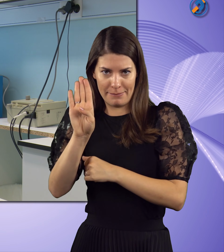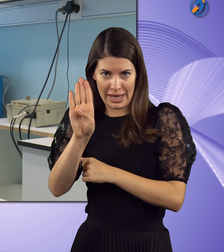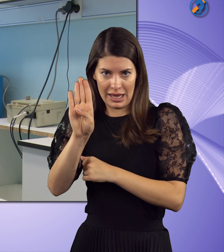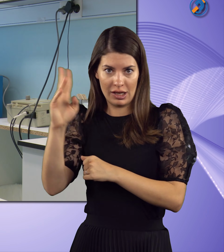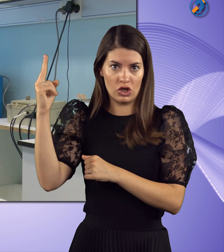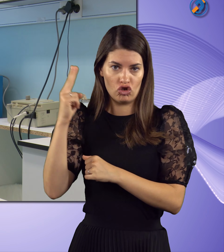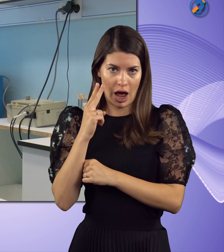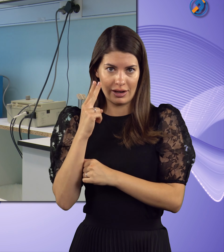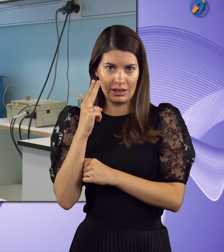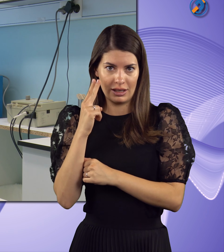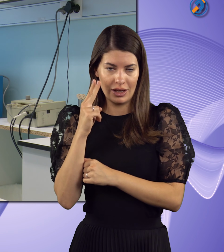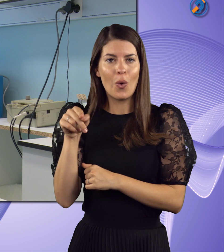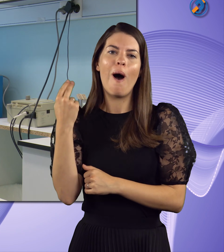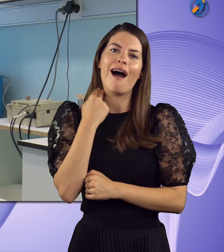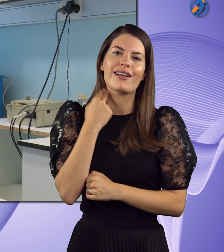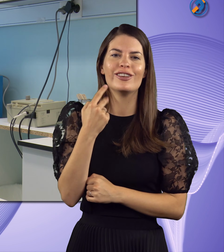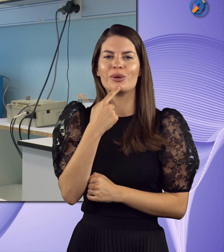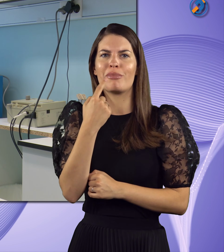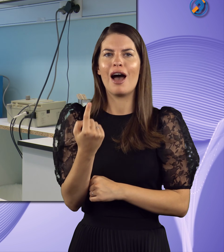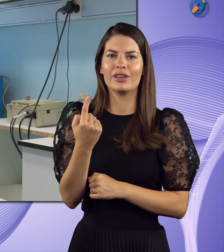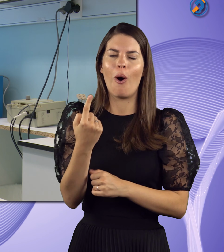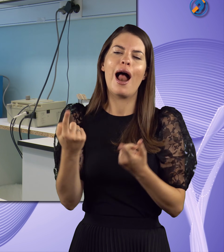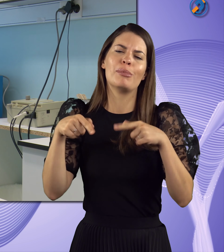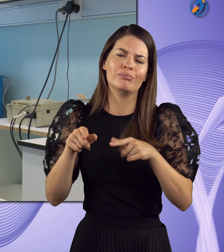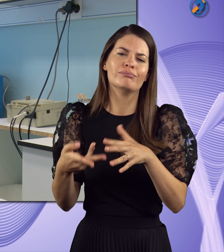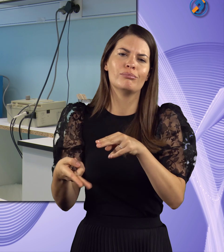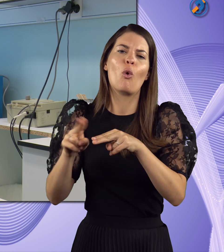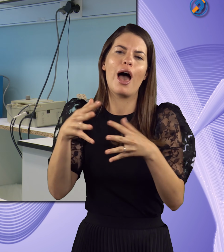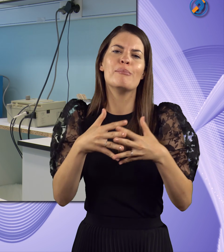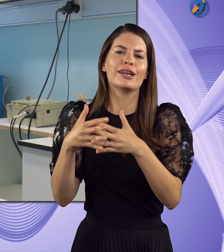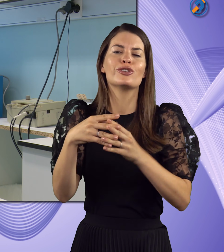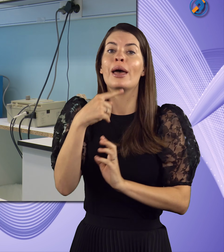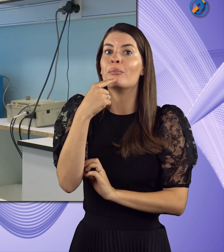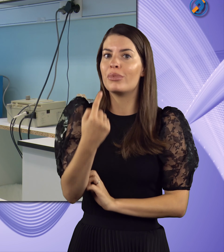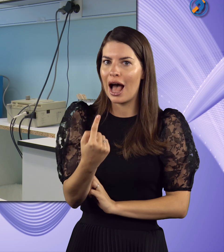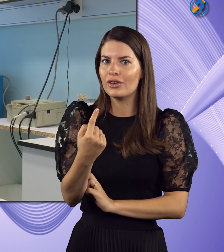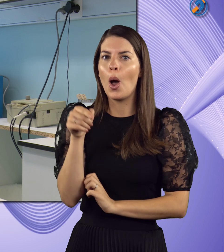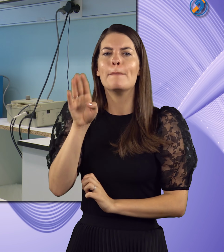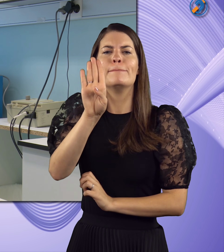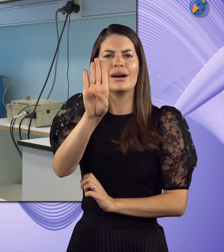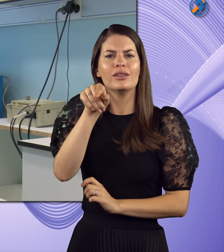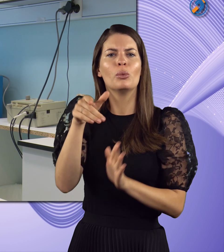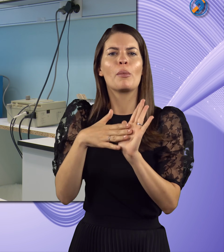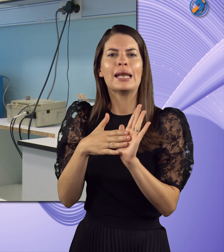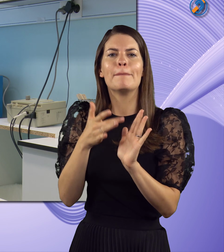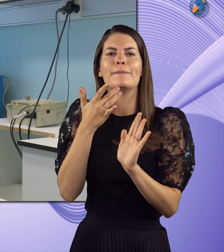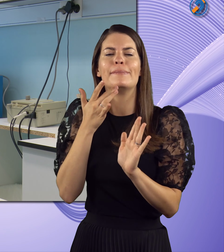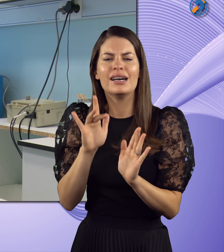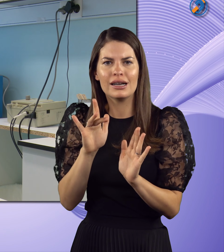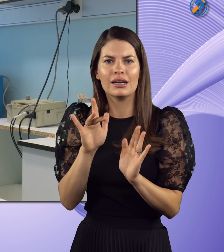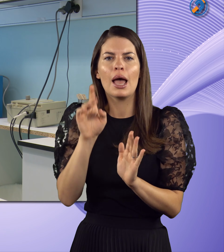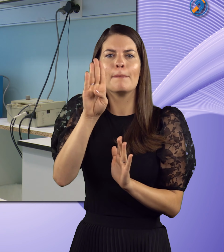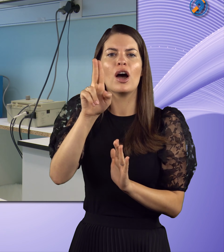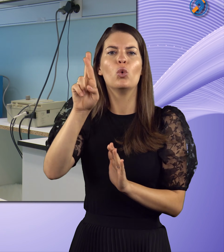kože. Zdaj UVB žarki, Angleži to zelo radi poenostavljajo, oziroma Američani verjetno, in rečejo B